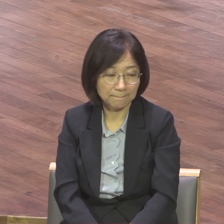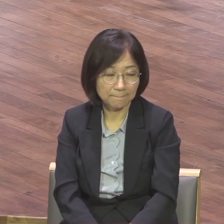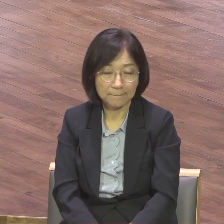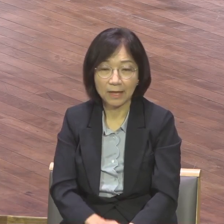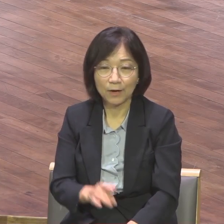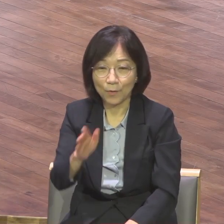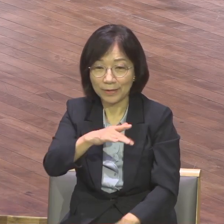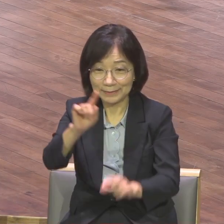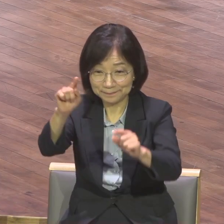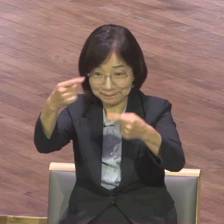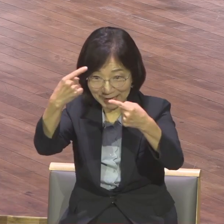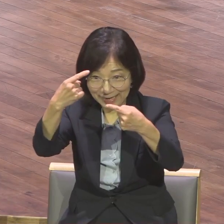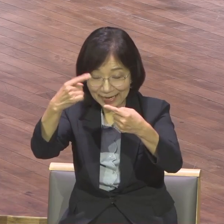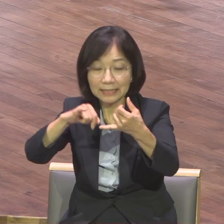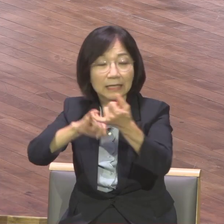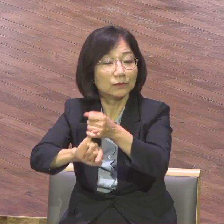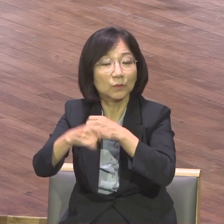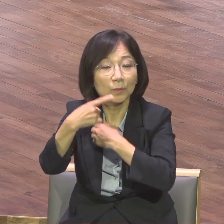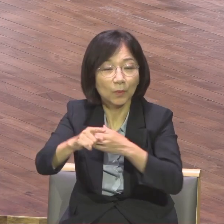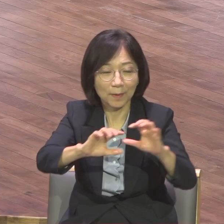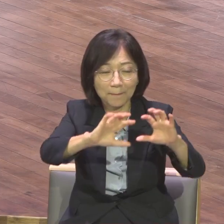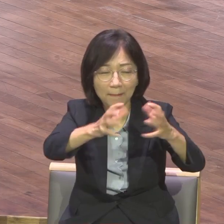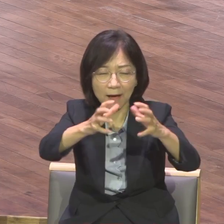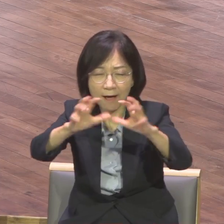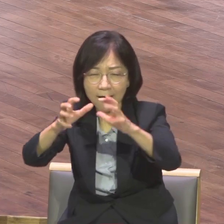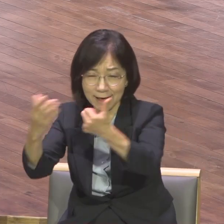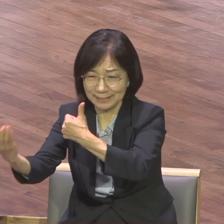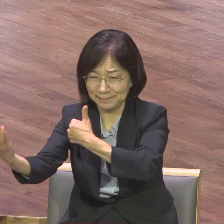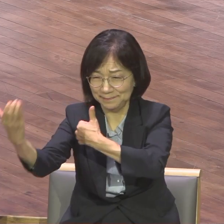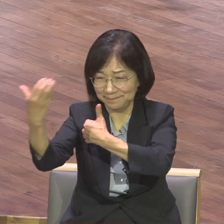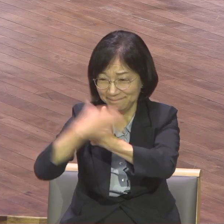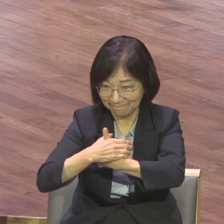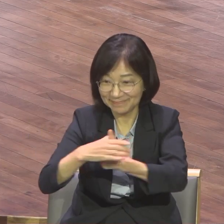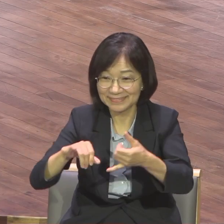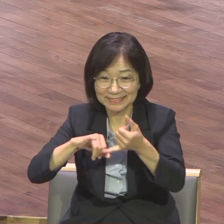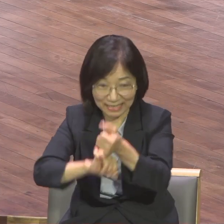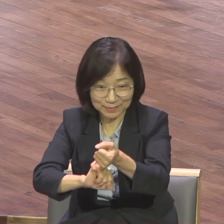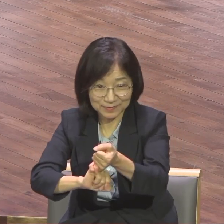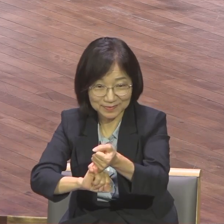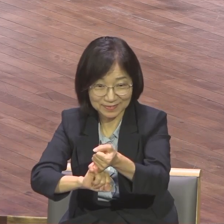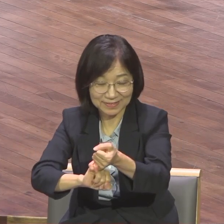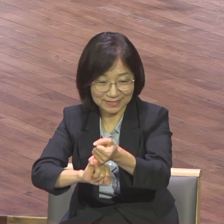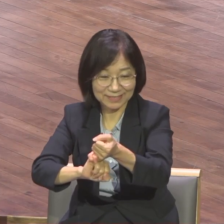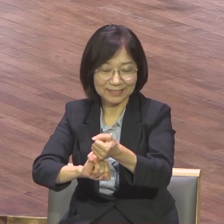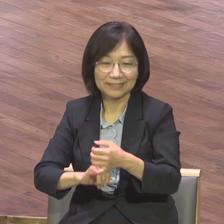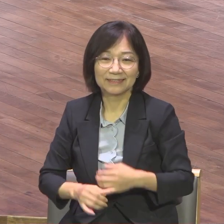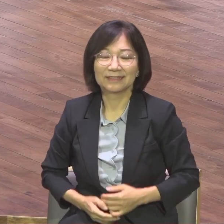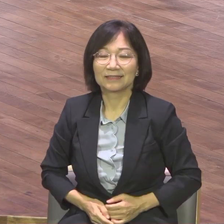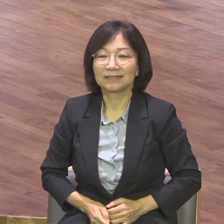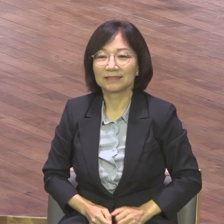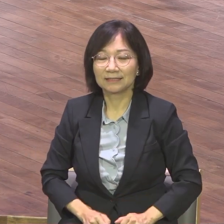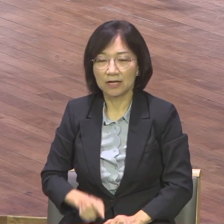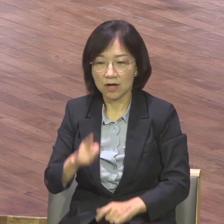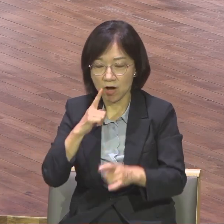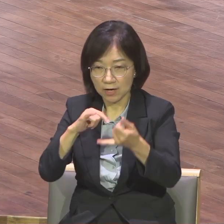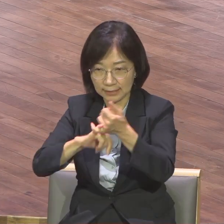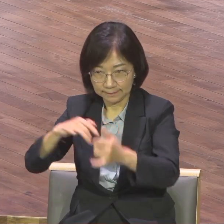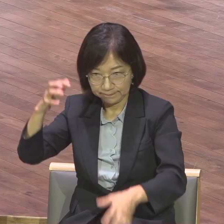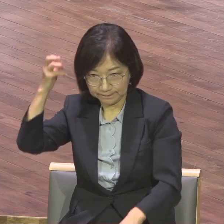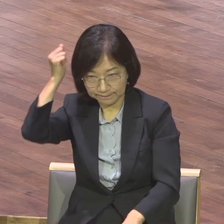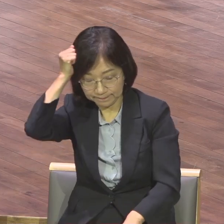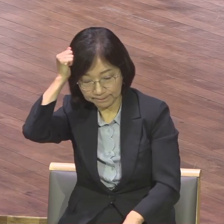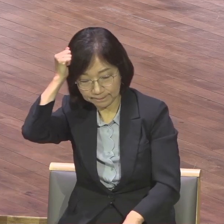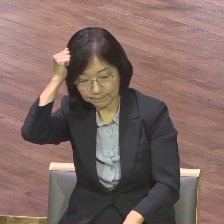만국을 기업으로 얻게 하리라. 이 언약을 하나님께서 우리에게 주셨는데 우리는 이 언약을 온전히